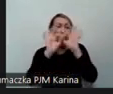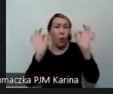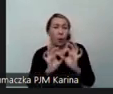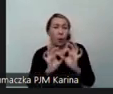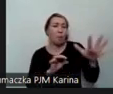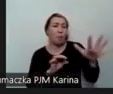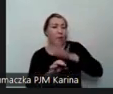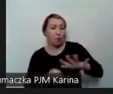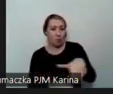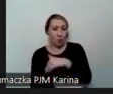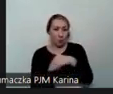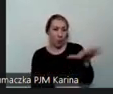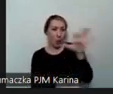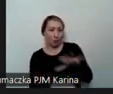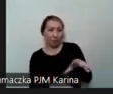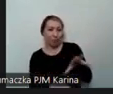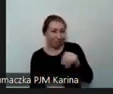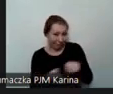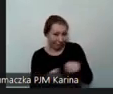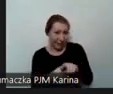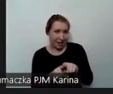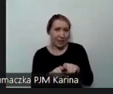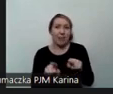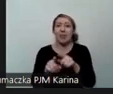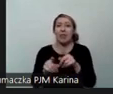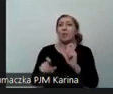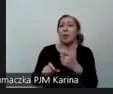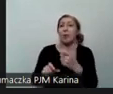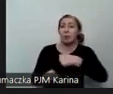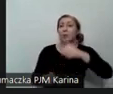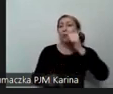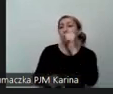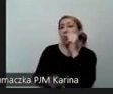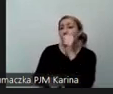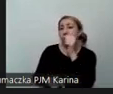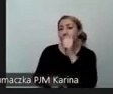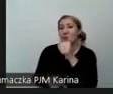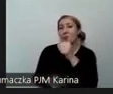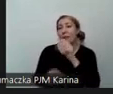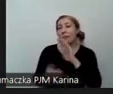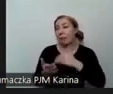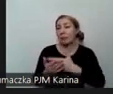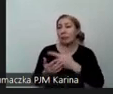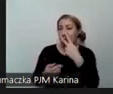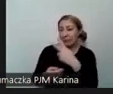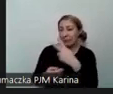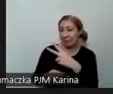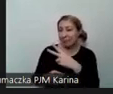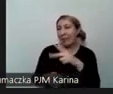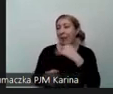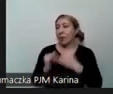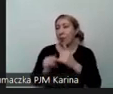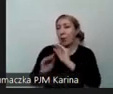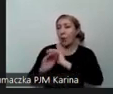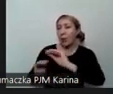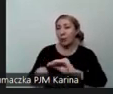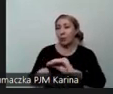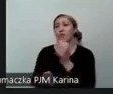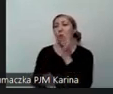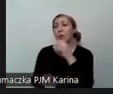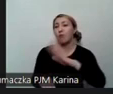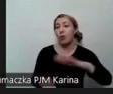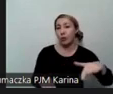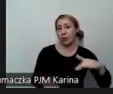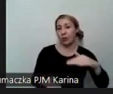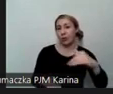szkolnej i to, z czym zmagamy się na co dzień, ucząc młodzież i dzieci niesłyszące i